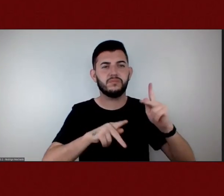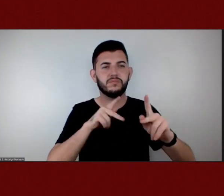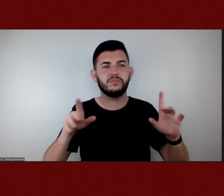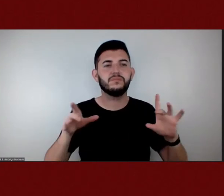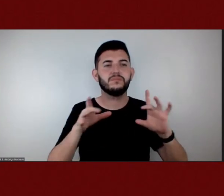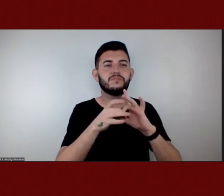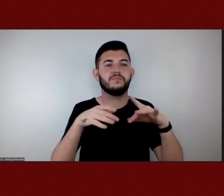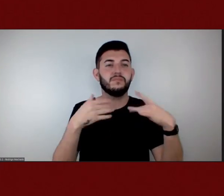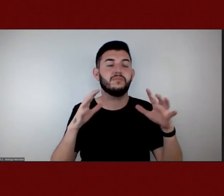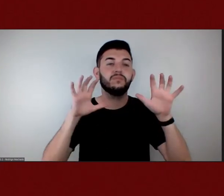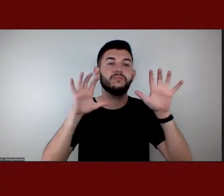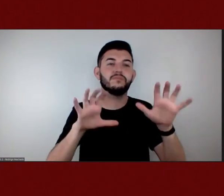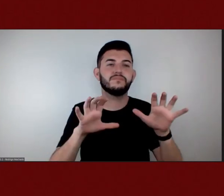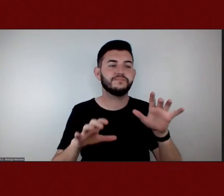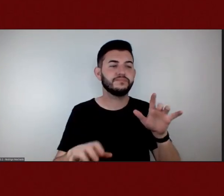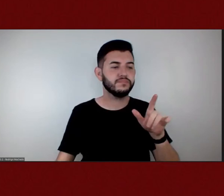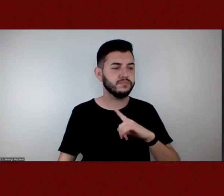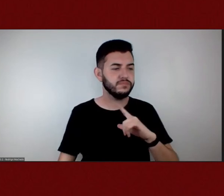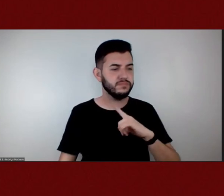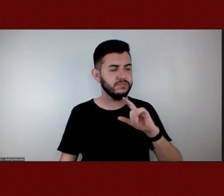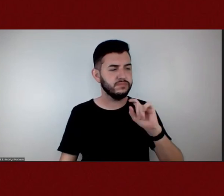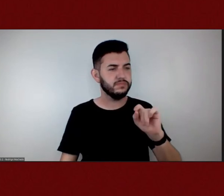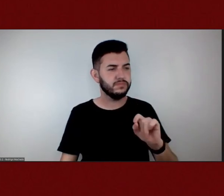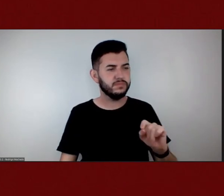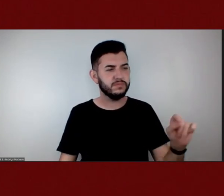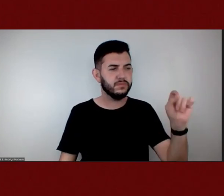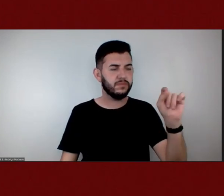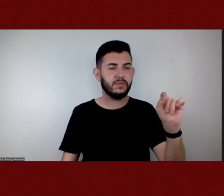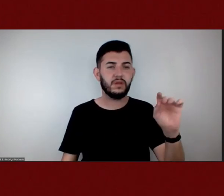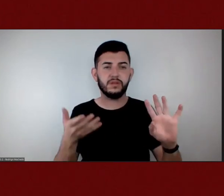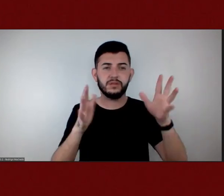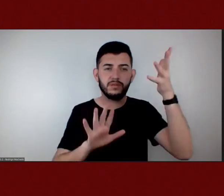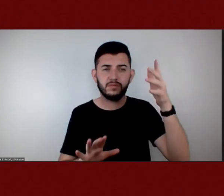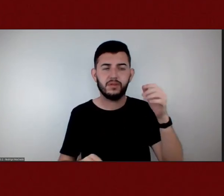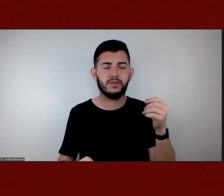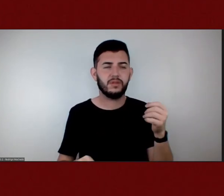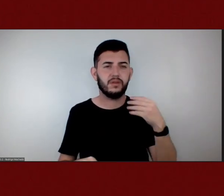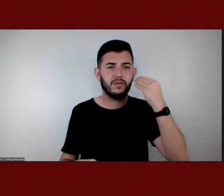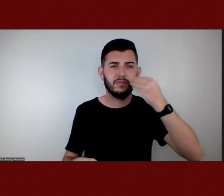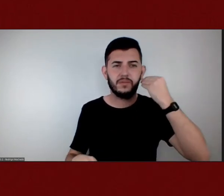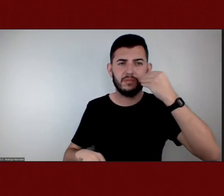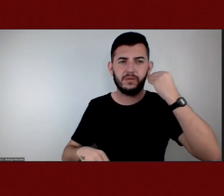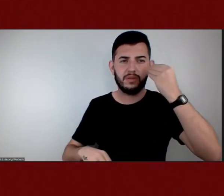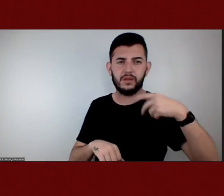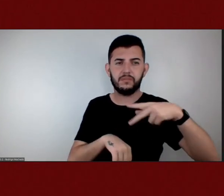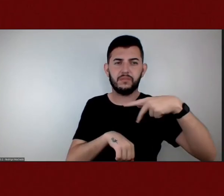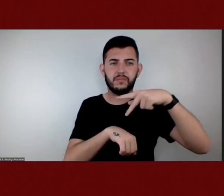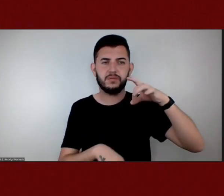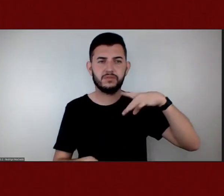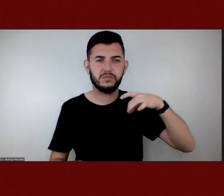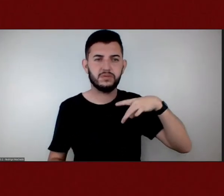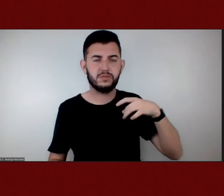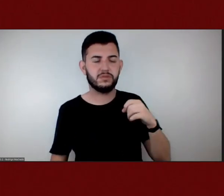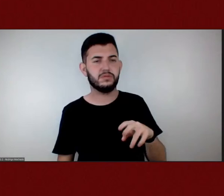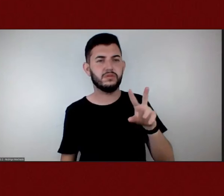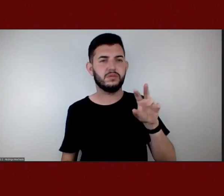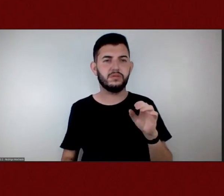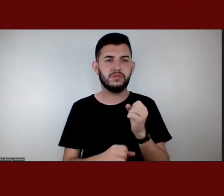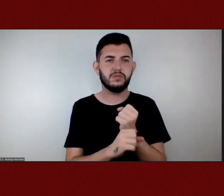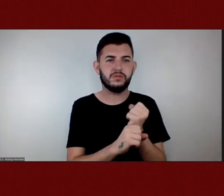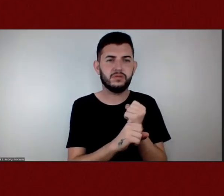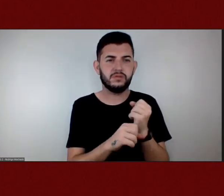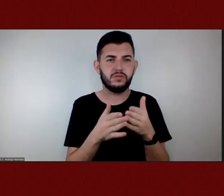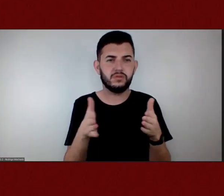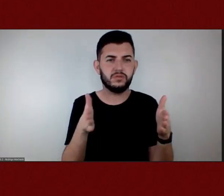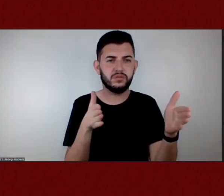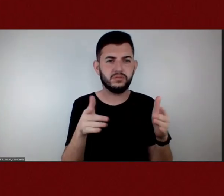antiga dicotomia que tinha atravessado a esquerda chilena por 50 anos, o Partido Comunista